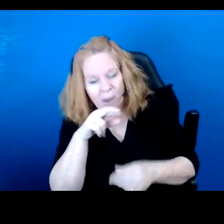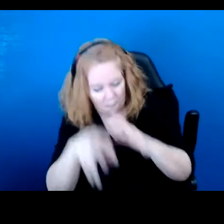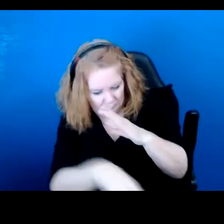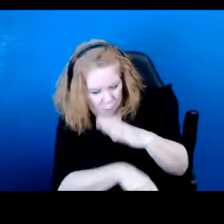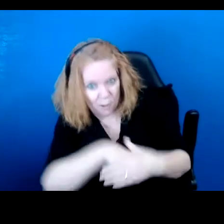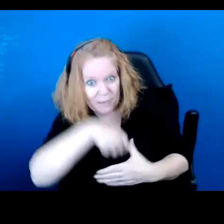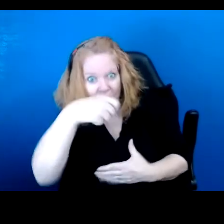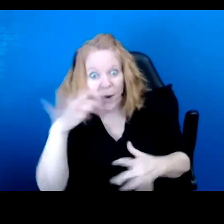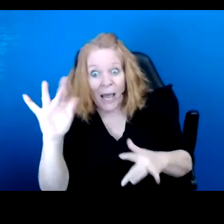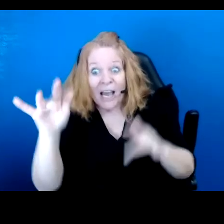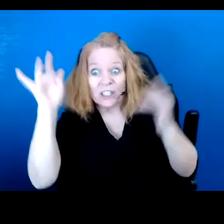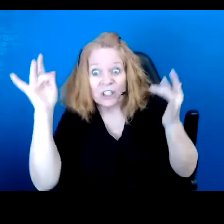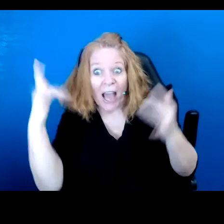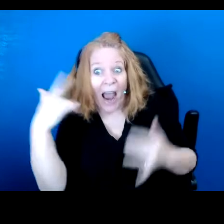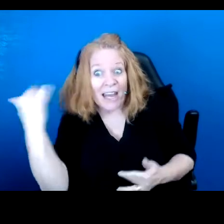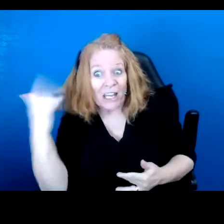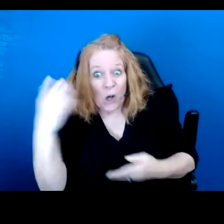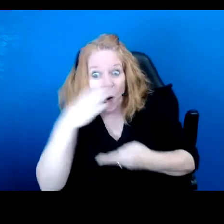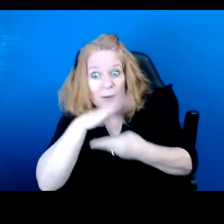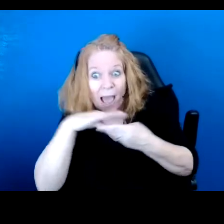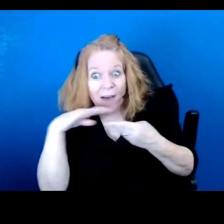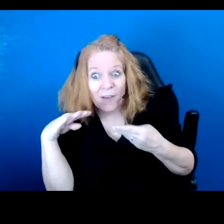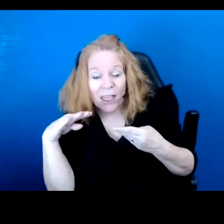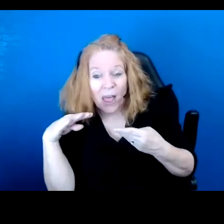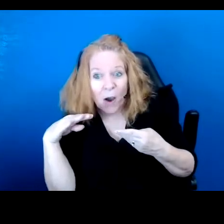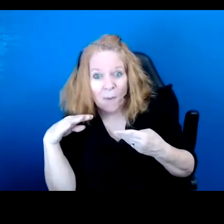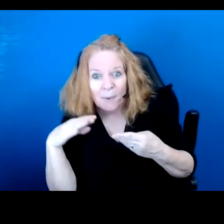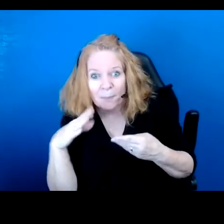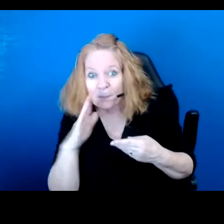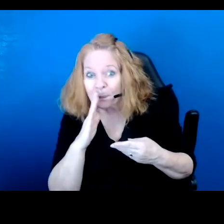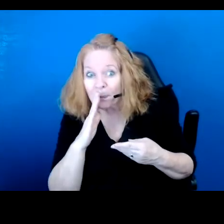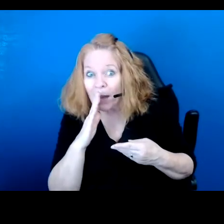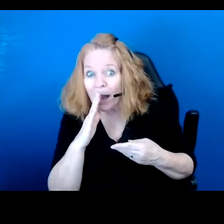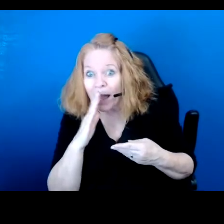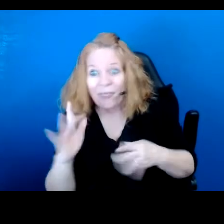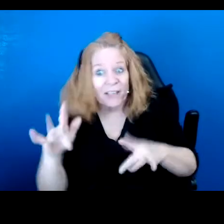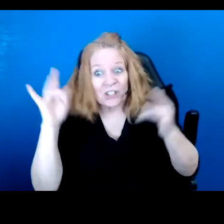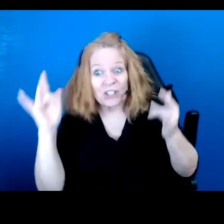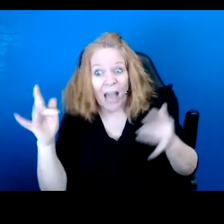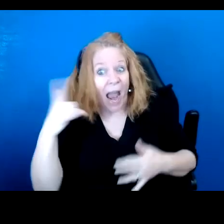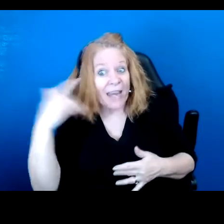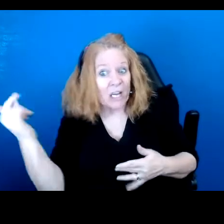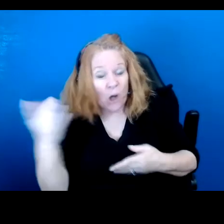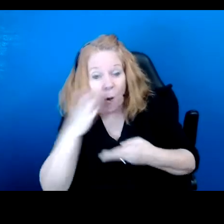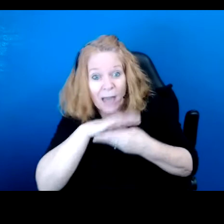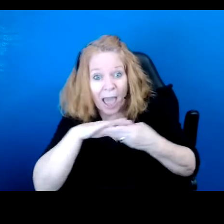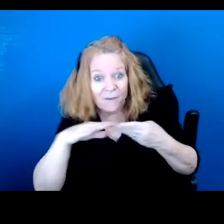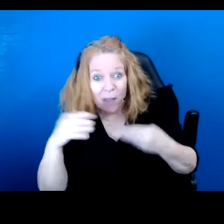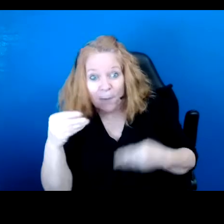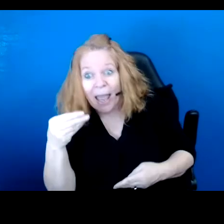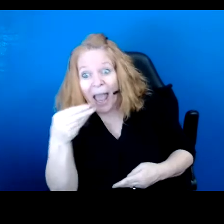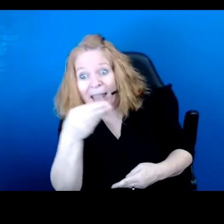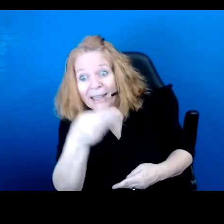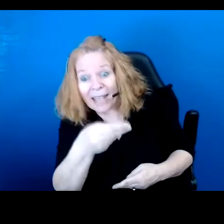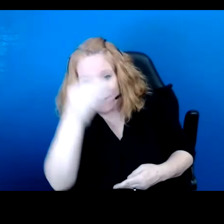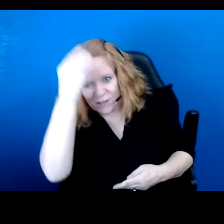y sacó de su de su bulto un sobre brillante de oro